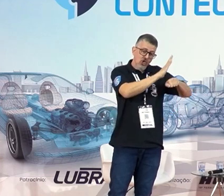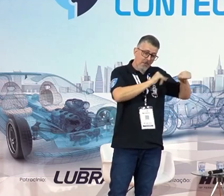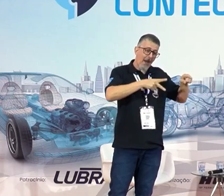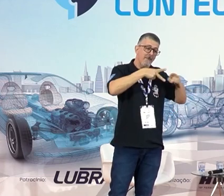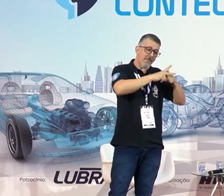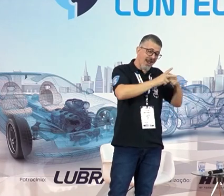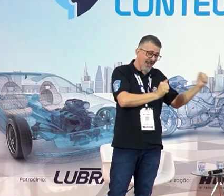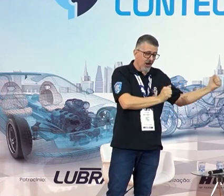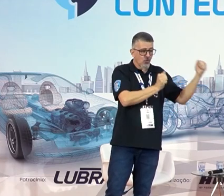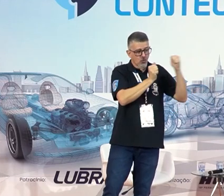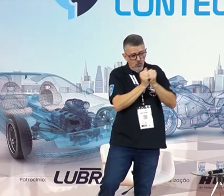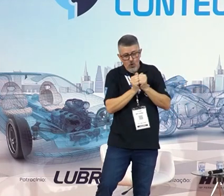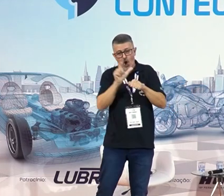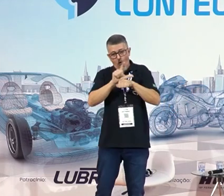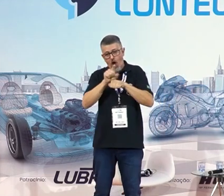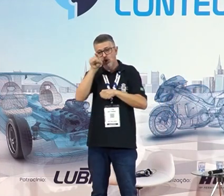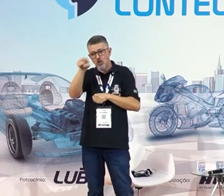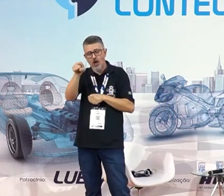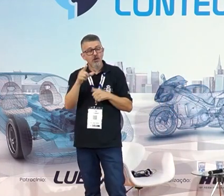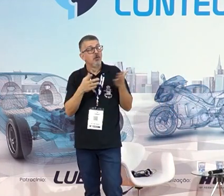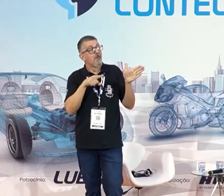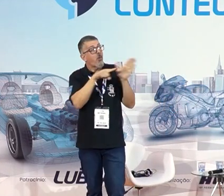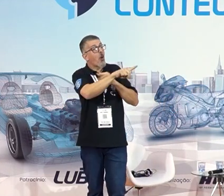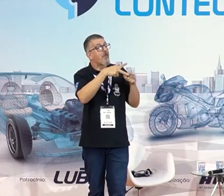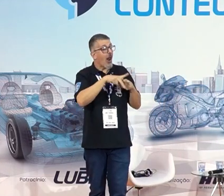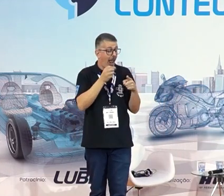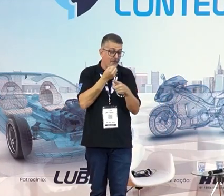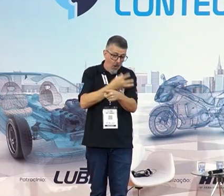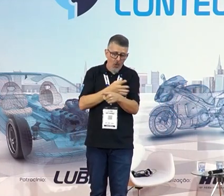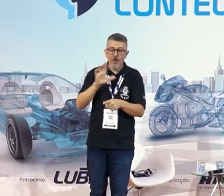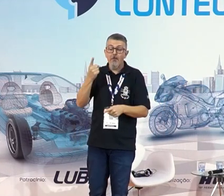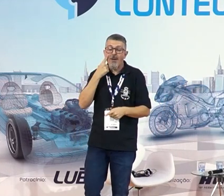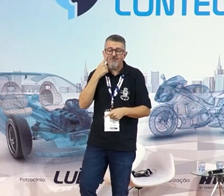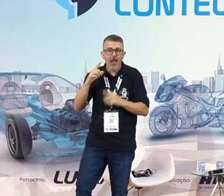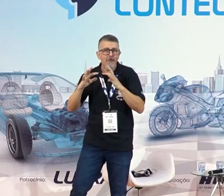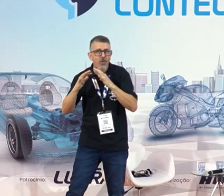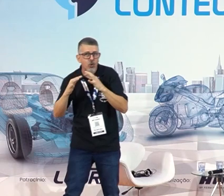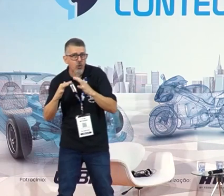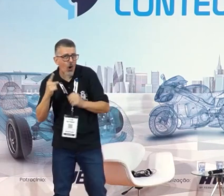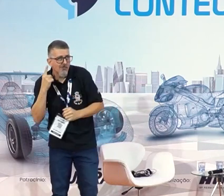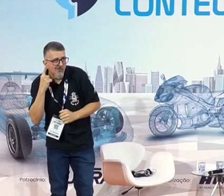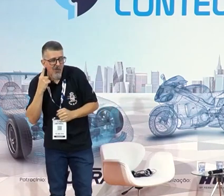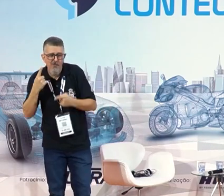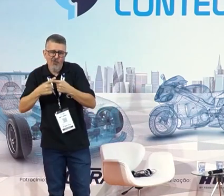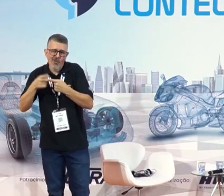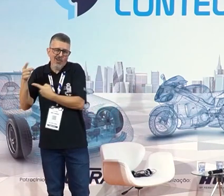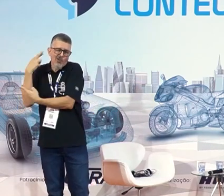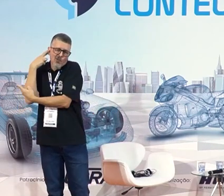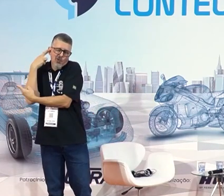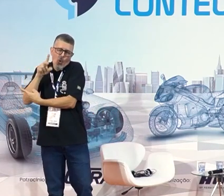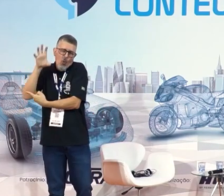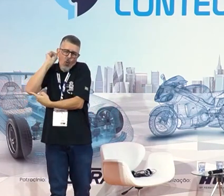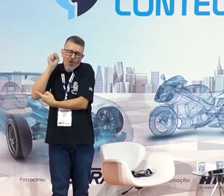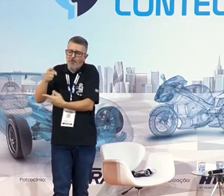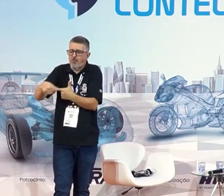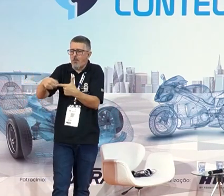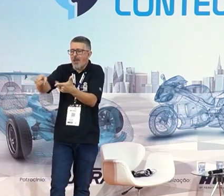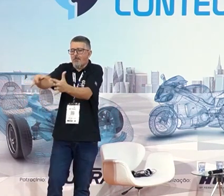sempre junto com o mecânico ou ouvinte. Por quê? O ouvinte, mecânico que ele conhece,